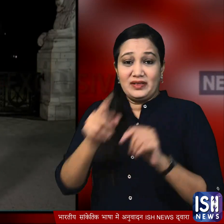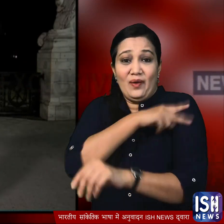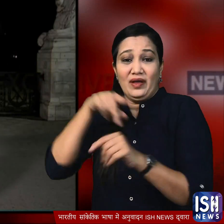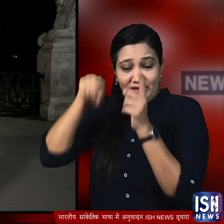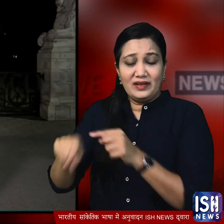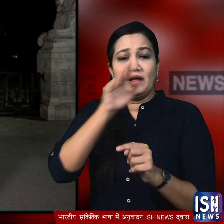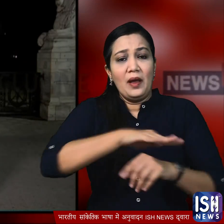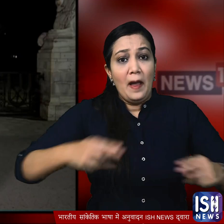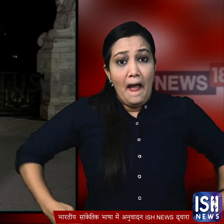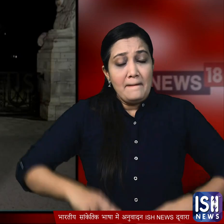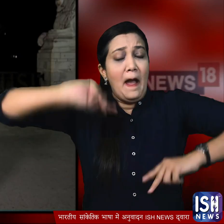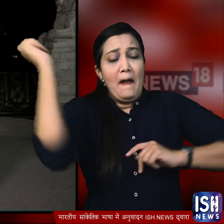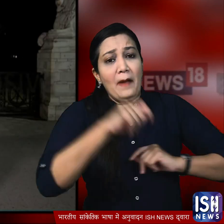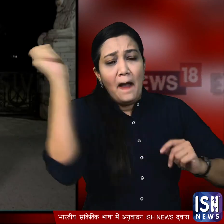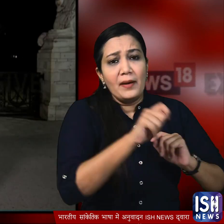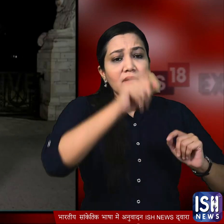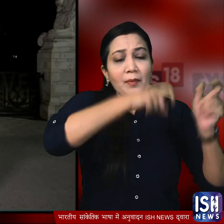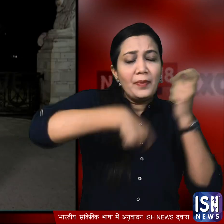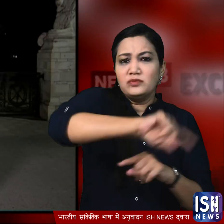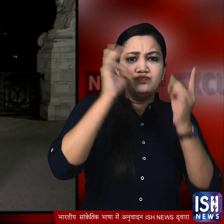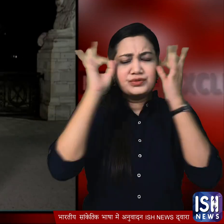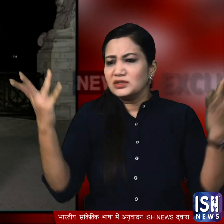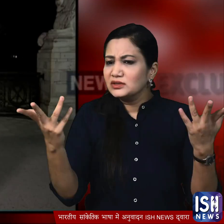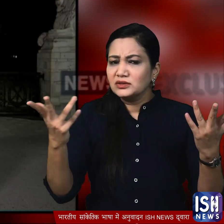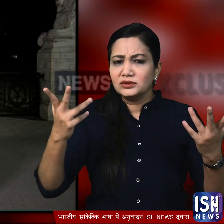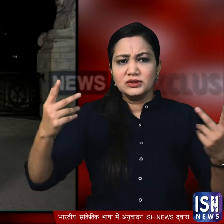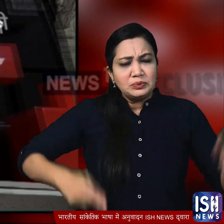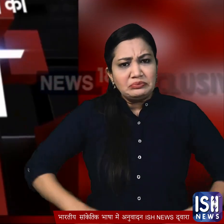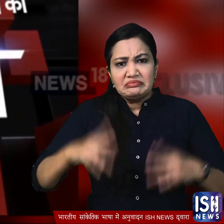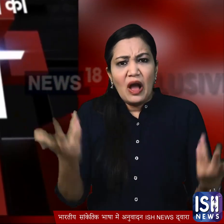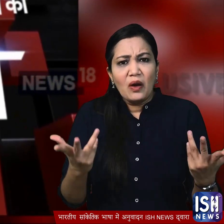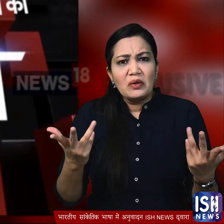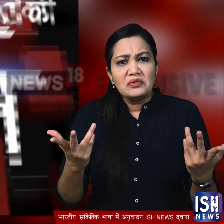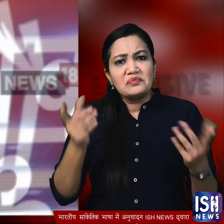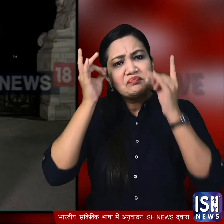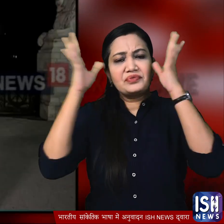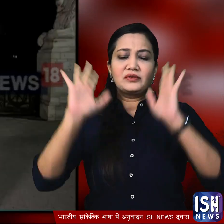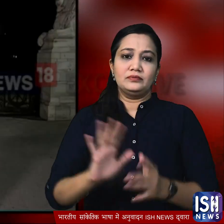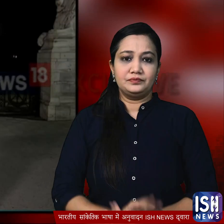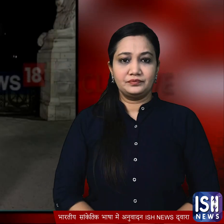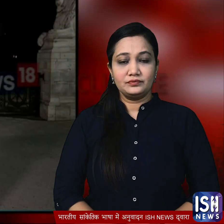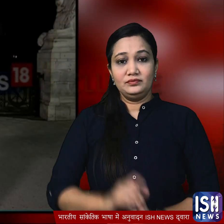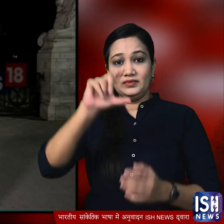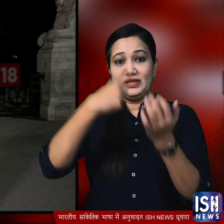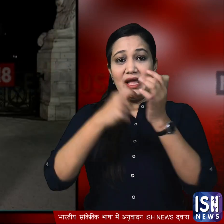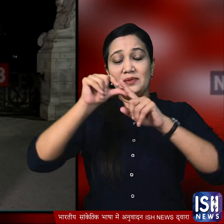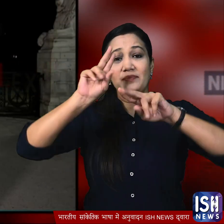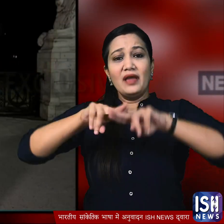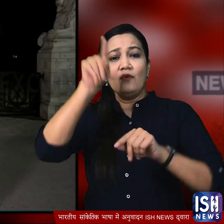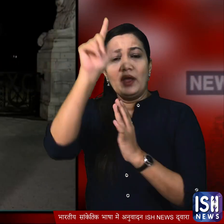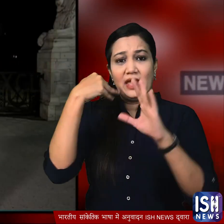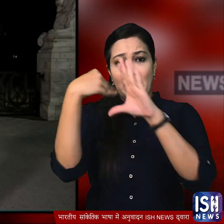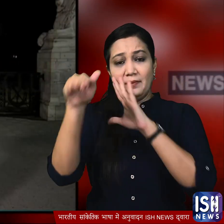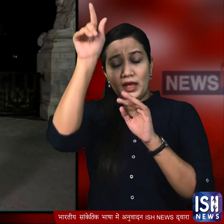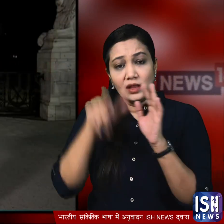ने कार ड्राइवर को बेल्ट से पीटा तो राह चलते लोग इस जुल्म पर भड़क गए। सीआरपीएफ को भेजे गए एक धमकी भरे ईमेल